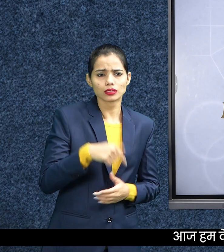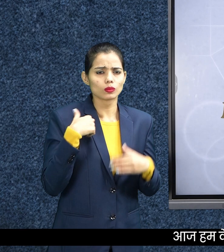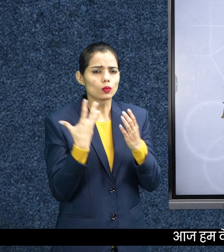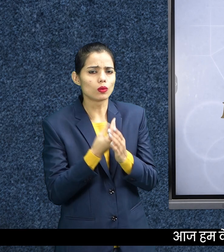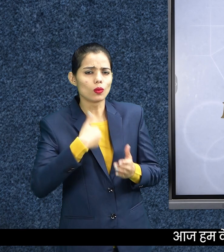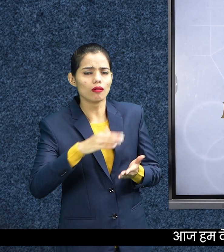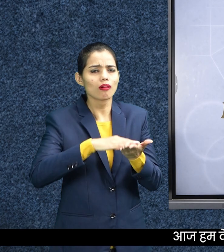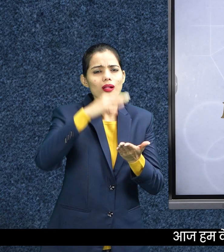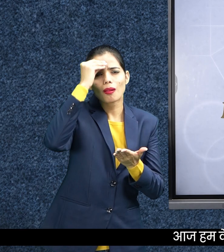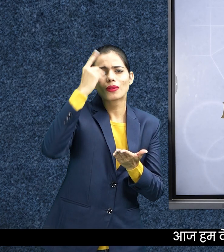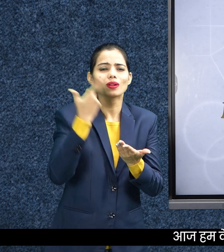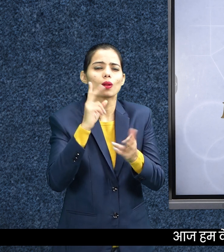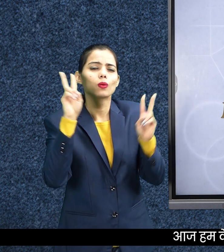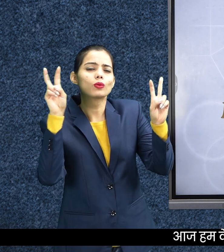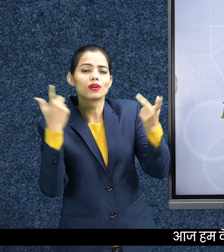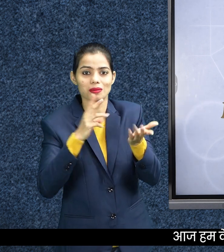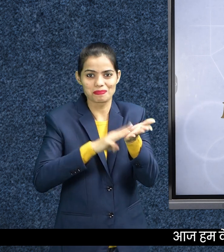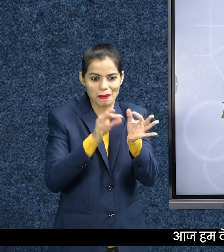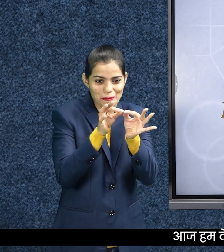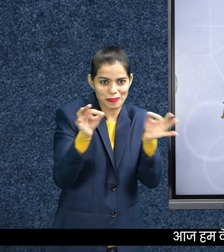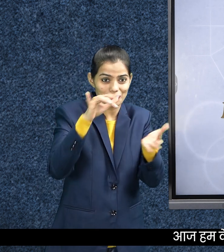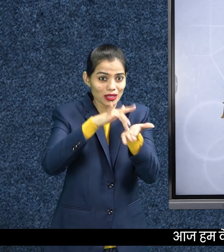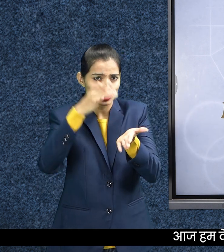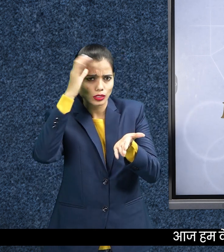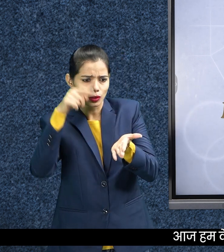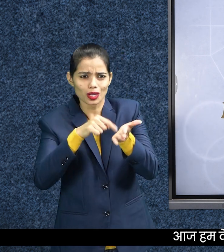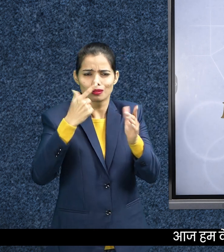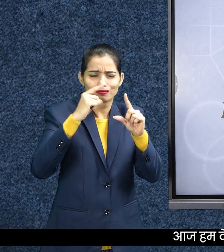आज हम केंद्रीय प्रवृत्ति का माप सीखने जा रहे हैं।